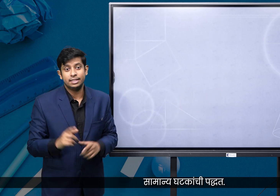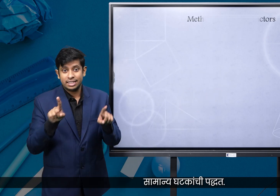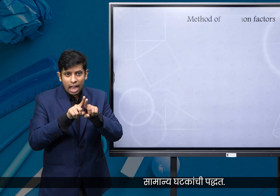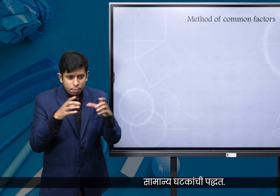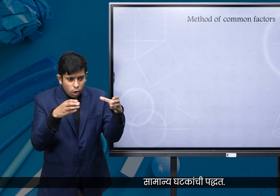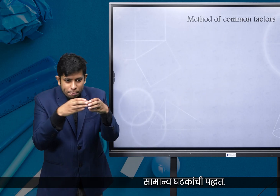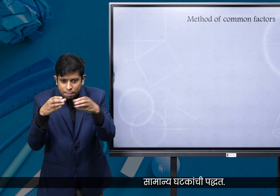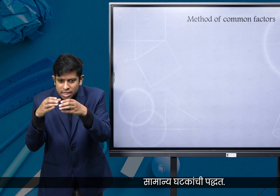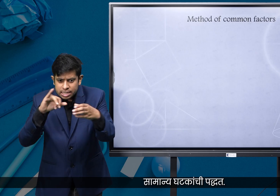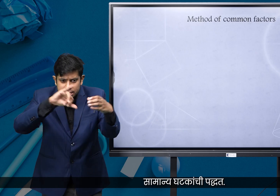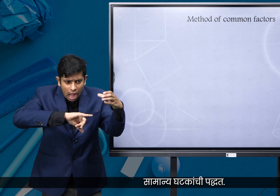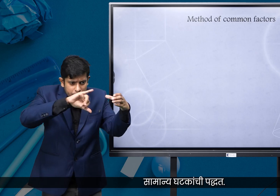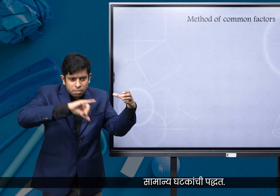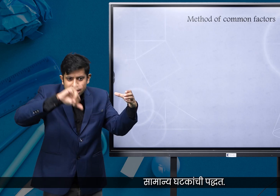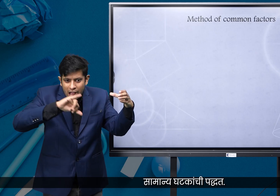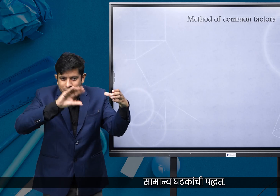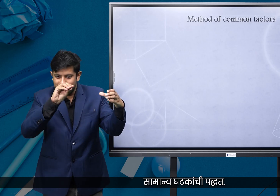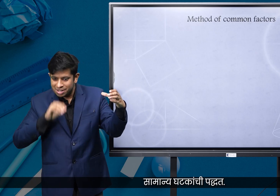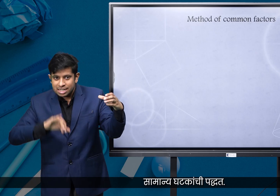सामान्य घटकांची पद्धत.